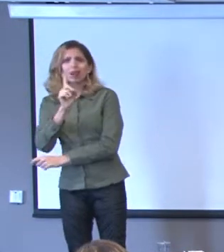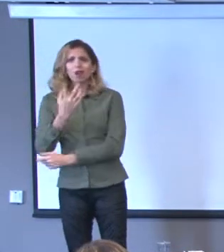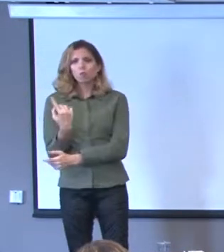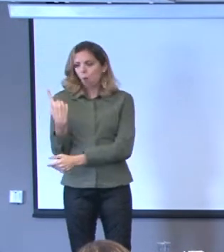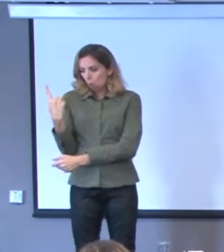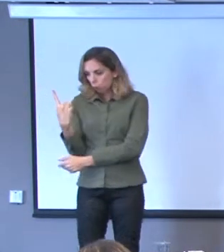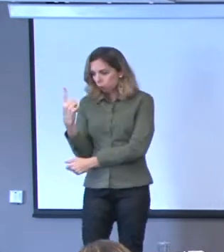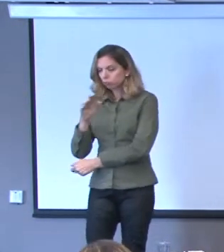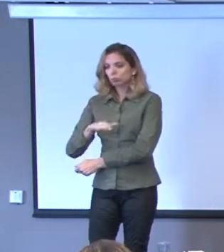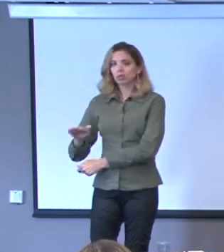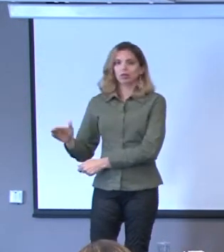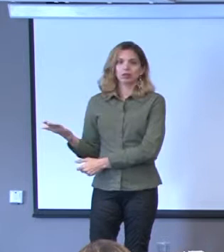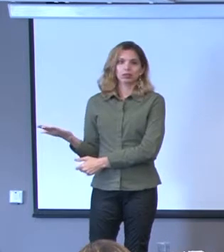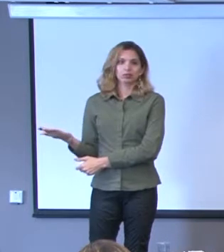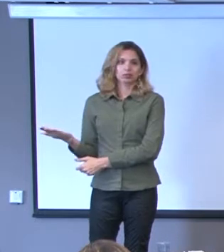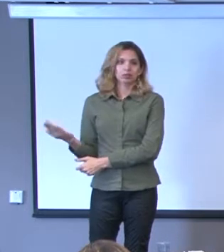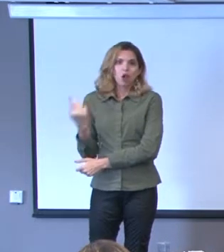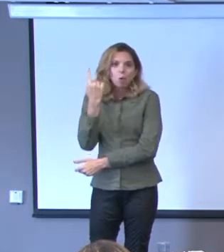uma criança...